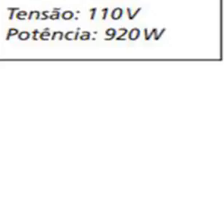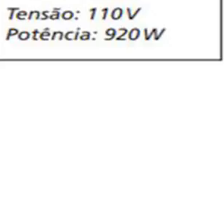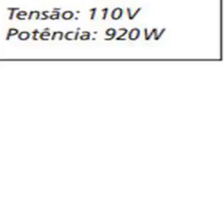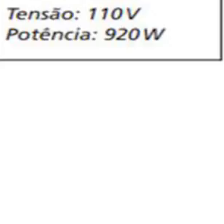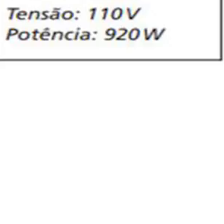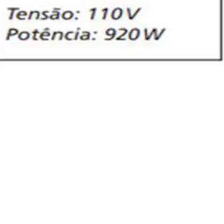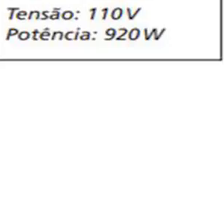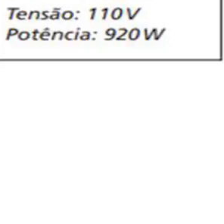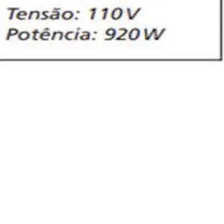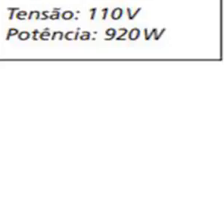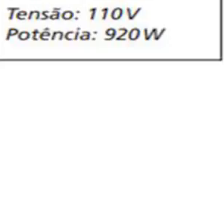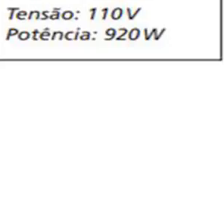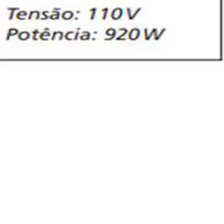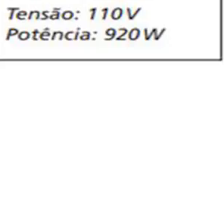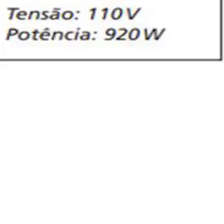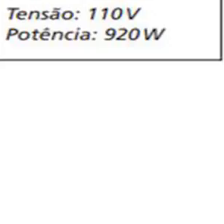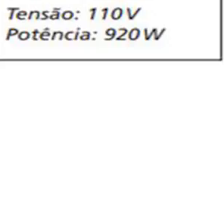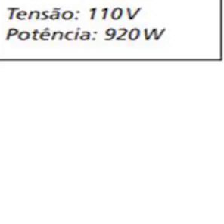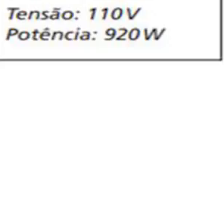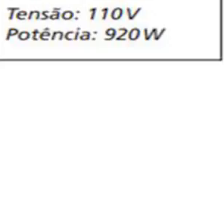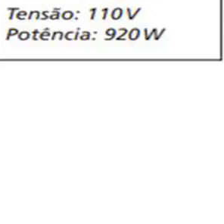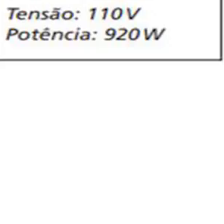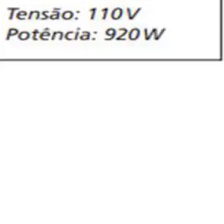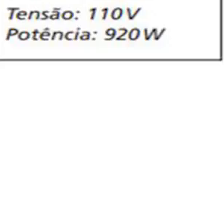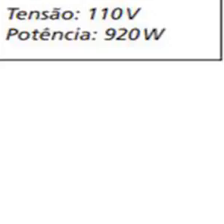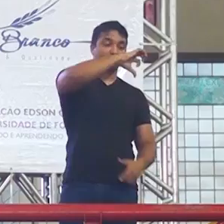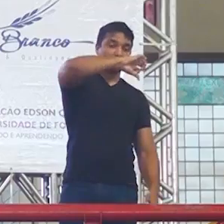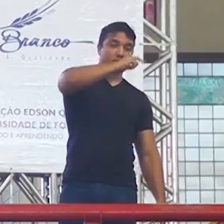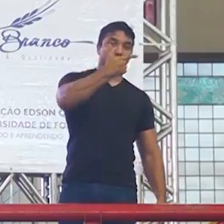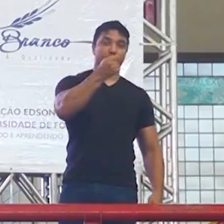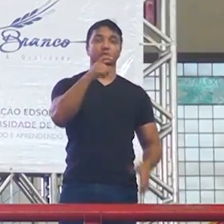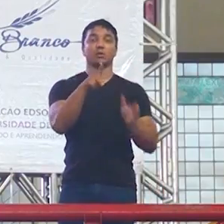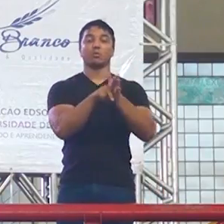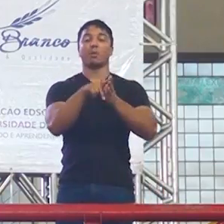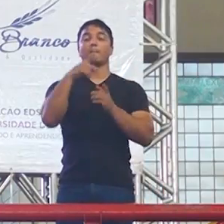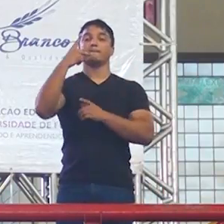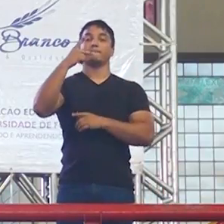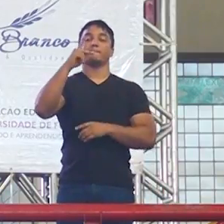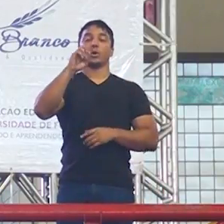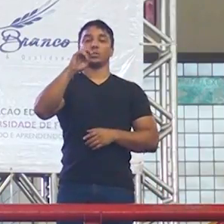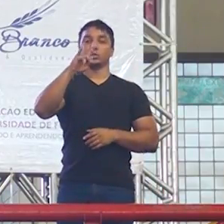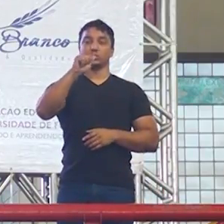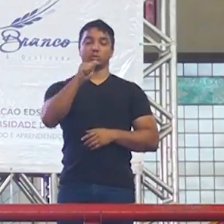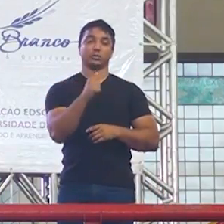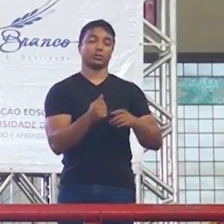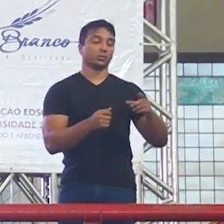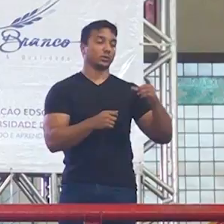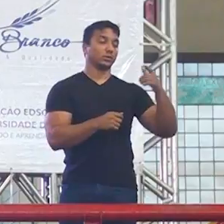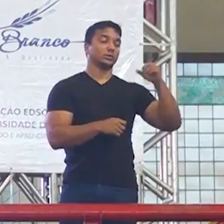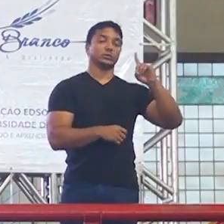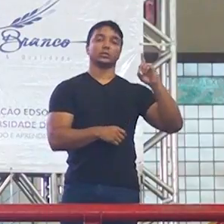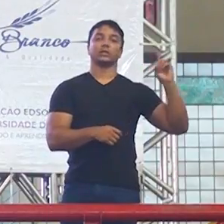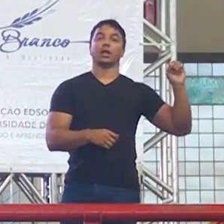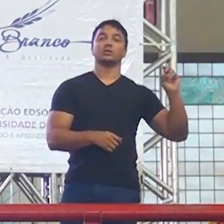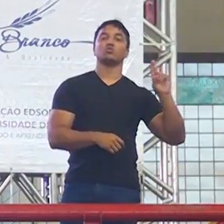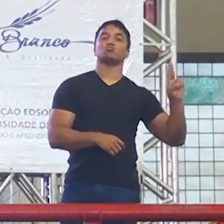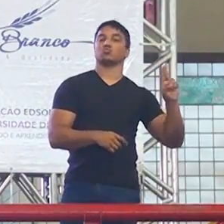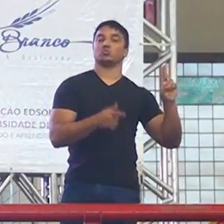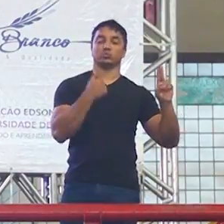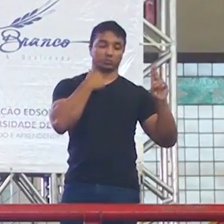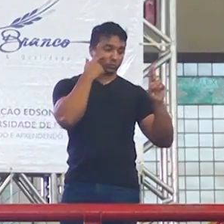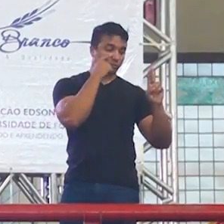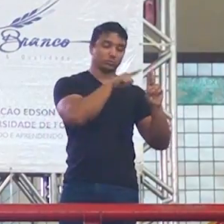920 dividido por 110. 920 é a potência, 110 é a DDP. Quanto é a corrente